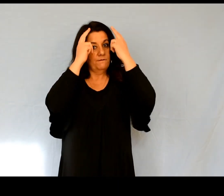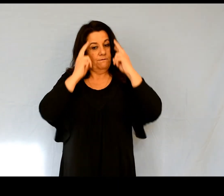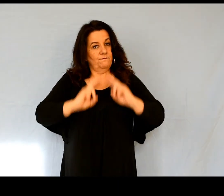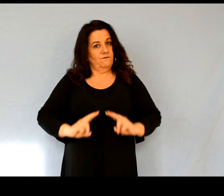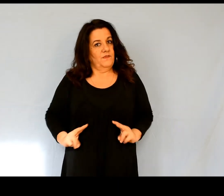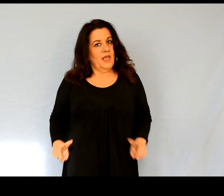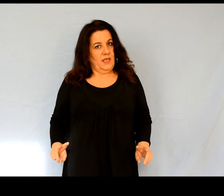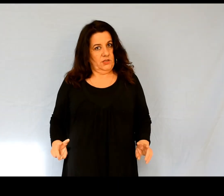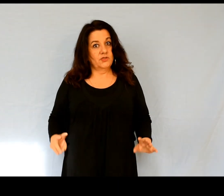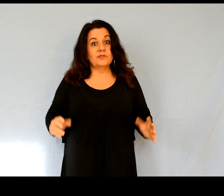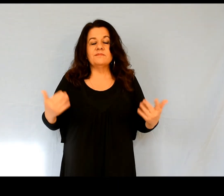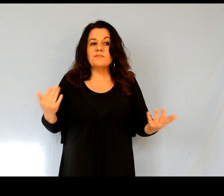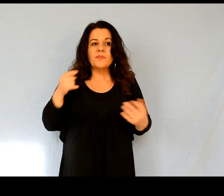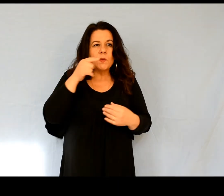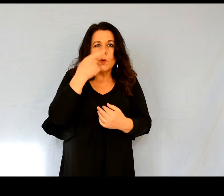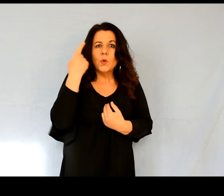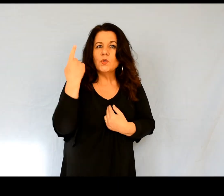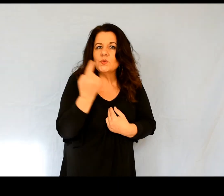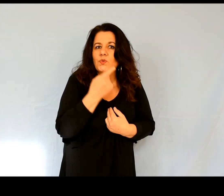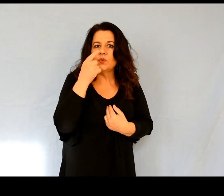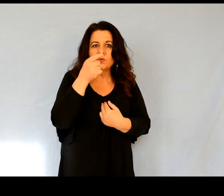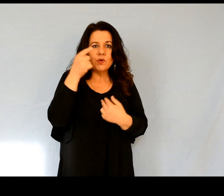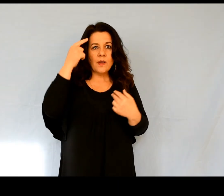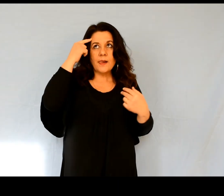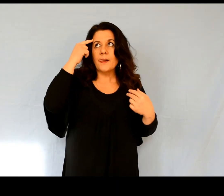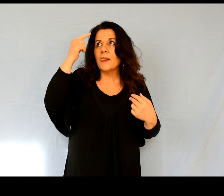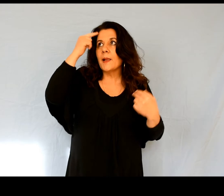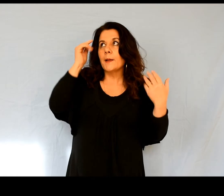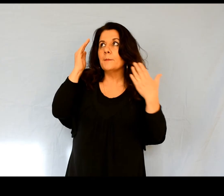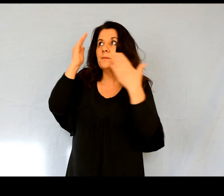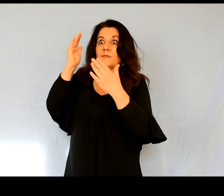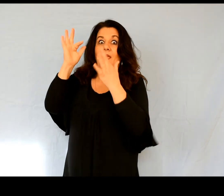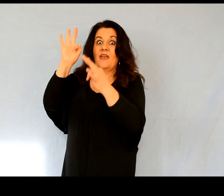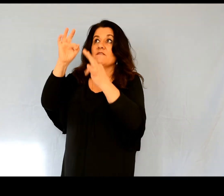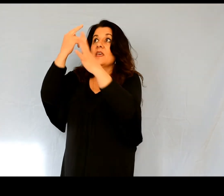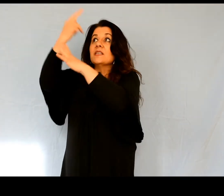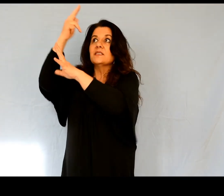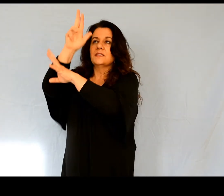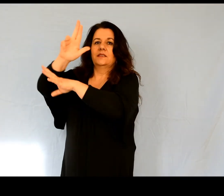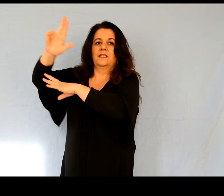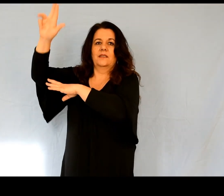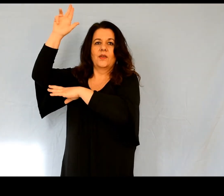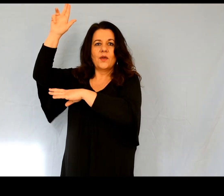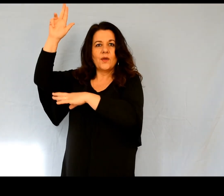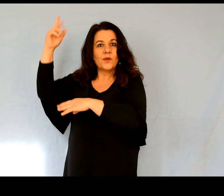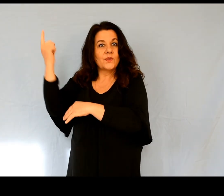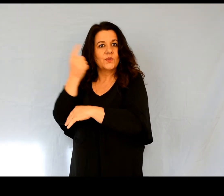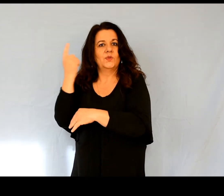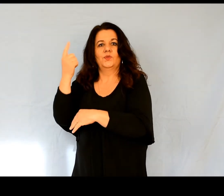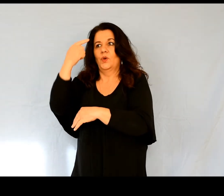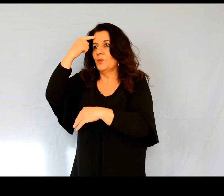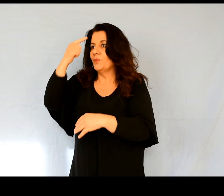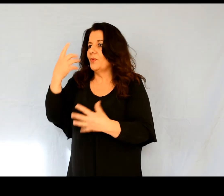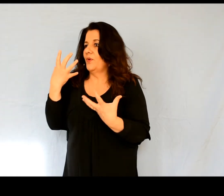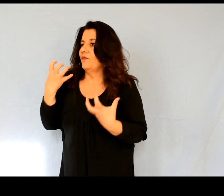a le souci des affaires du Seigneur, afin d'être sanctifiée dans son